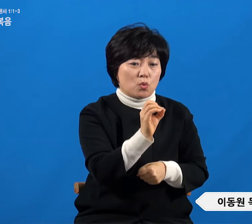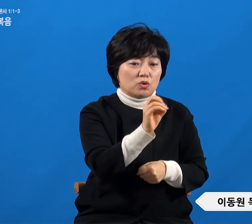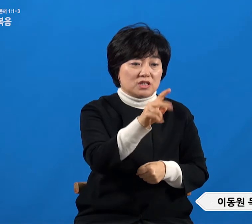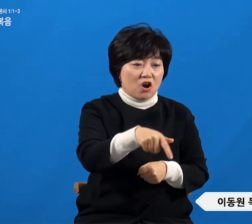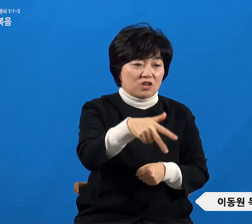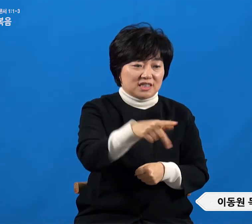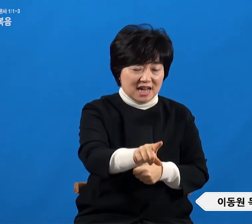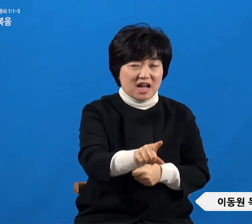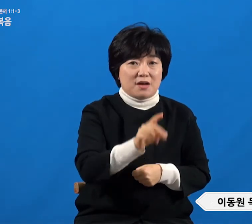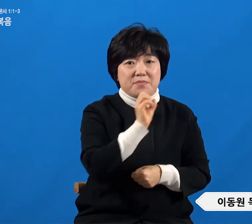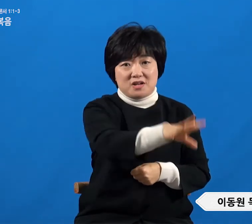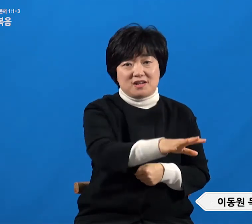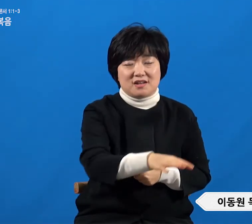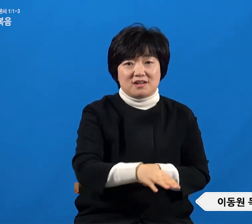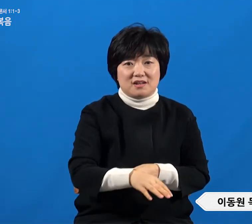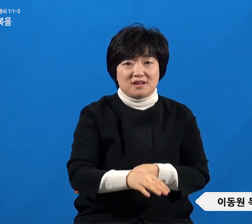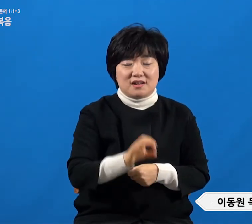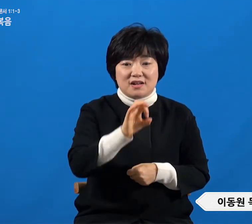되었으면 좋겠어요.